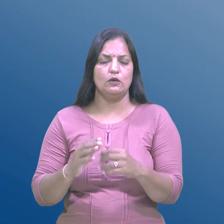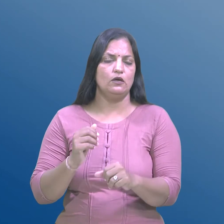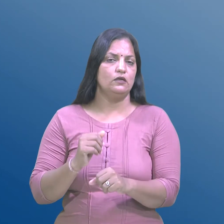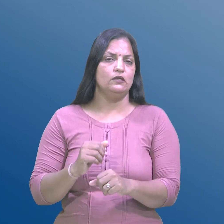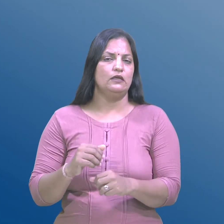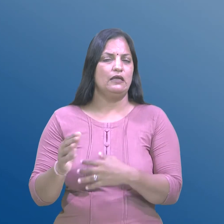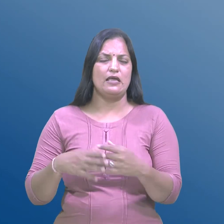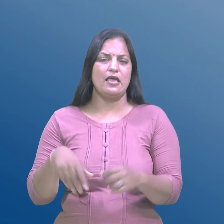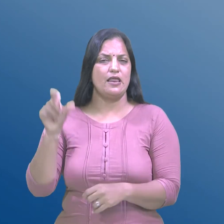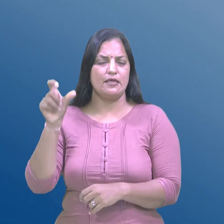લેશે.